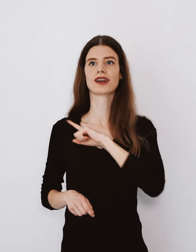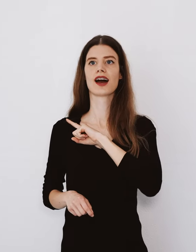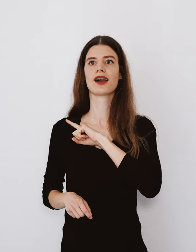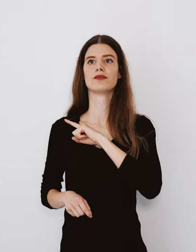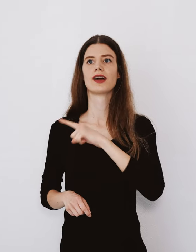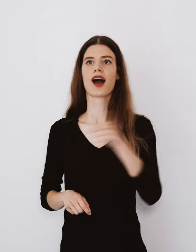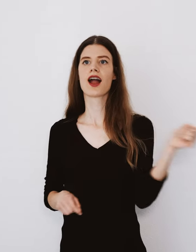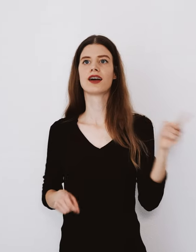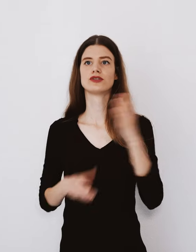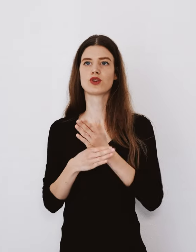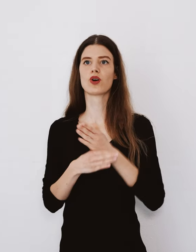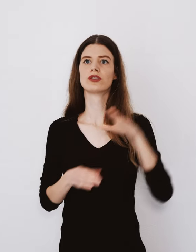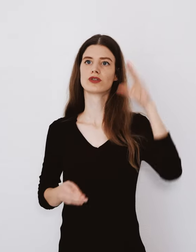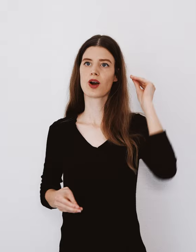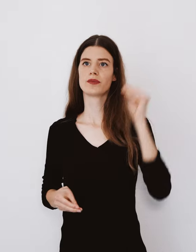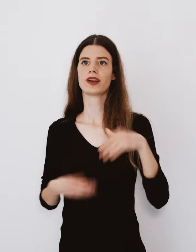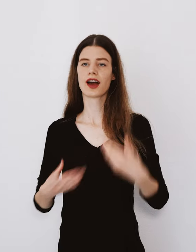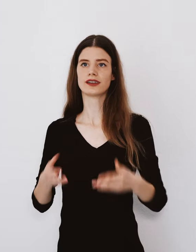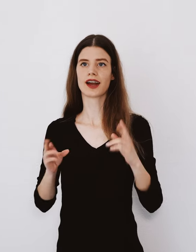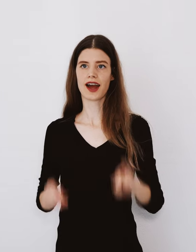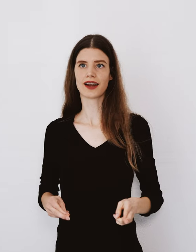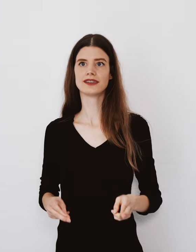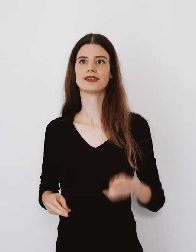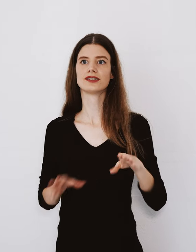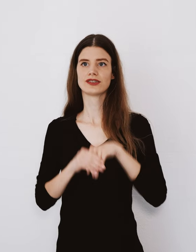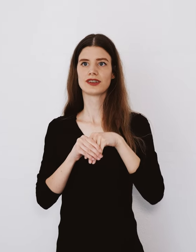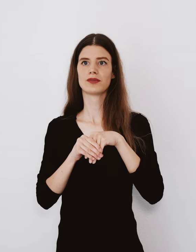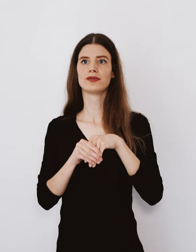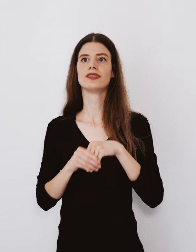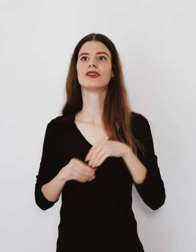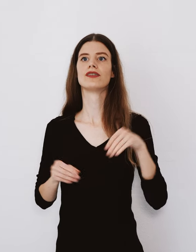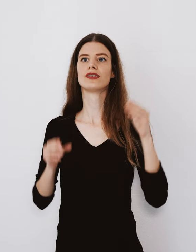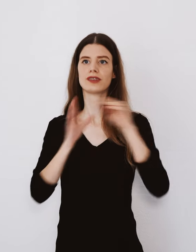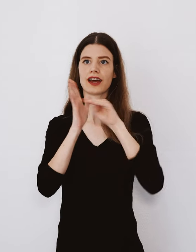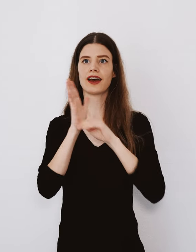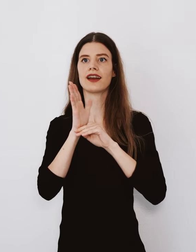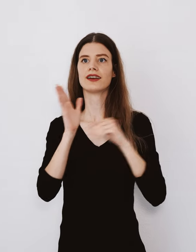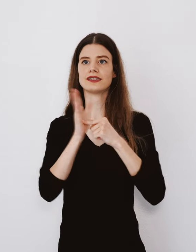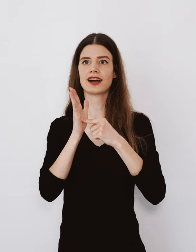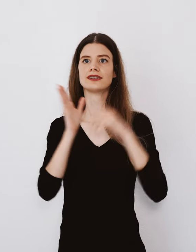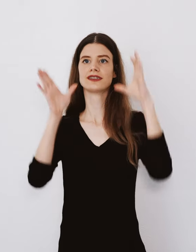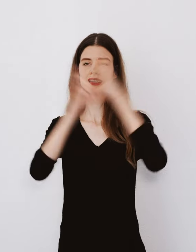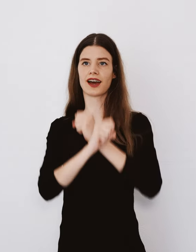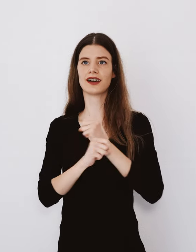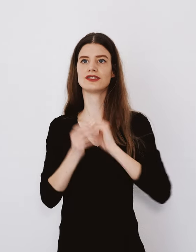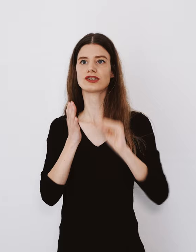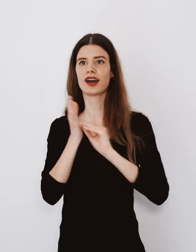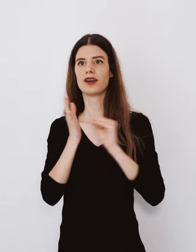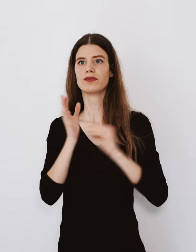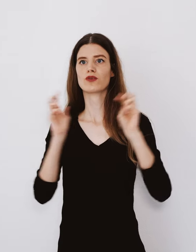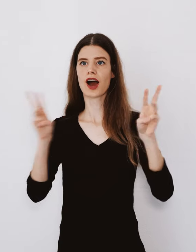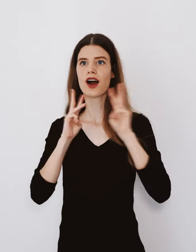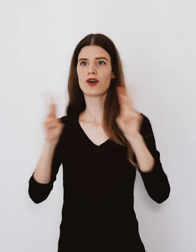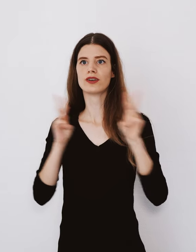das alleine. Habt ihr schon gehört, es gibt ein Recht auf Teilhabe. Und da steht im Gesetz in schwarzer